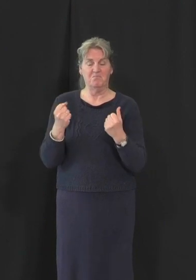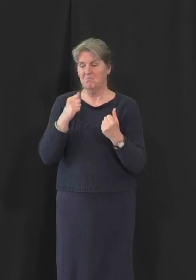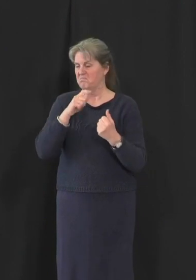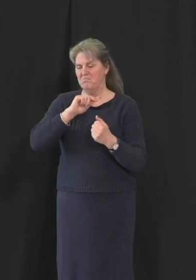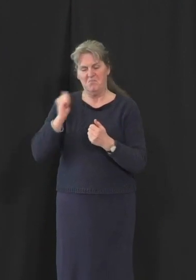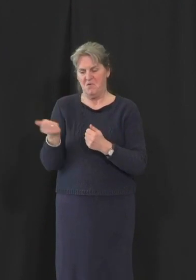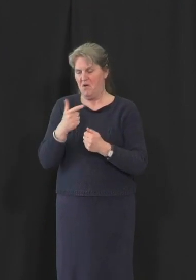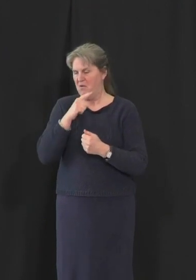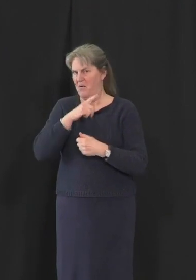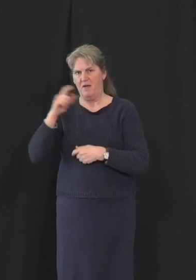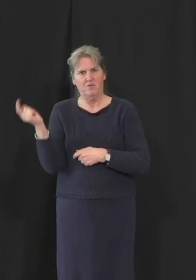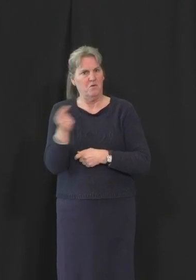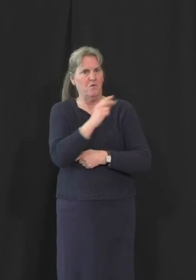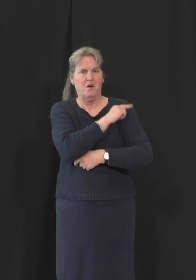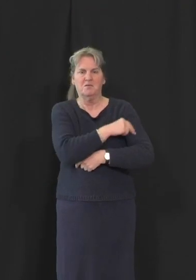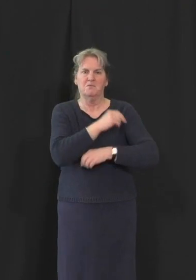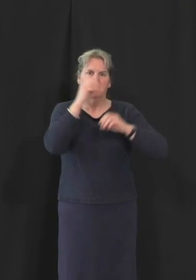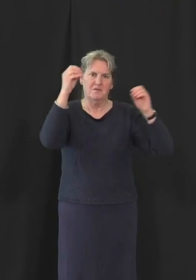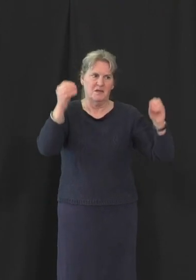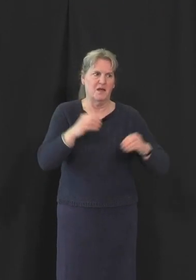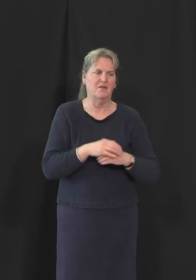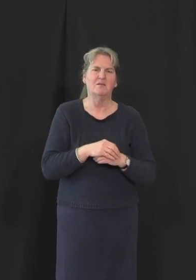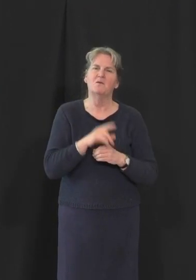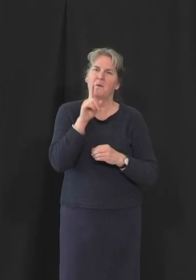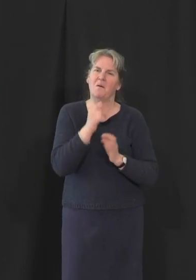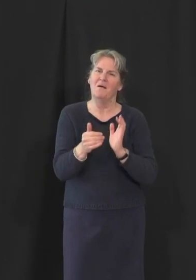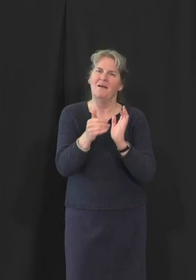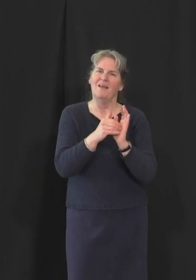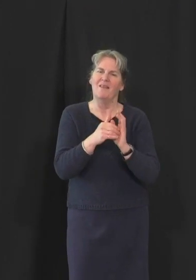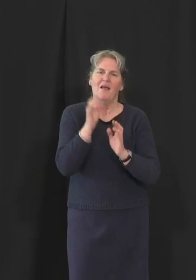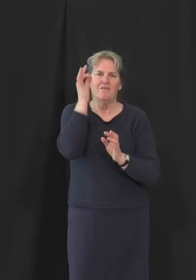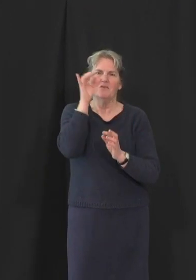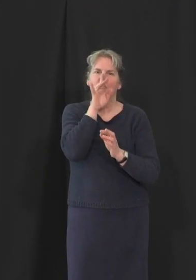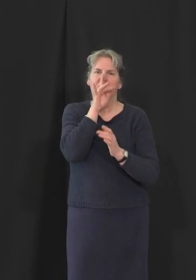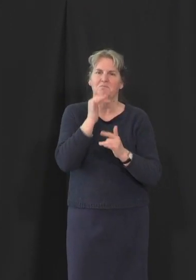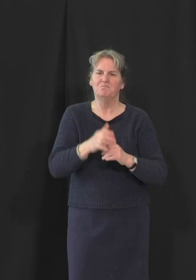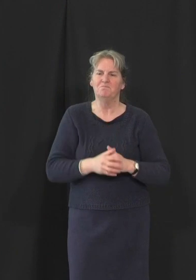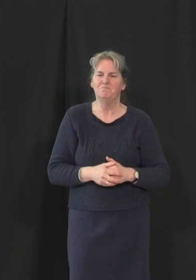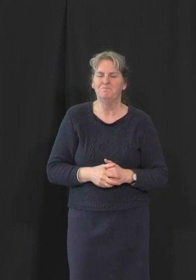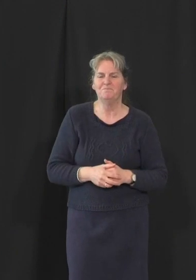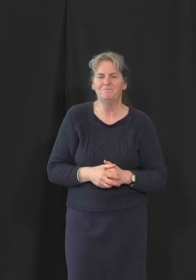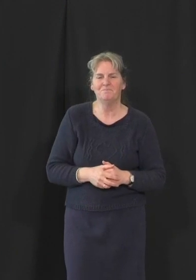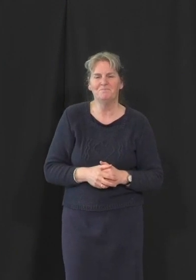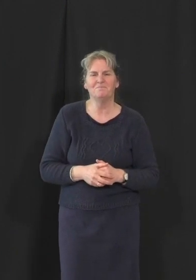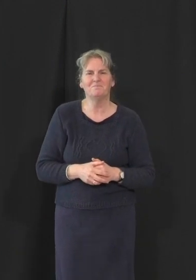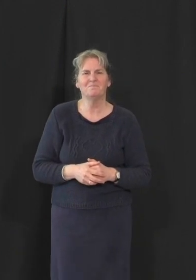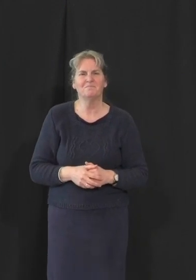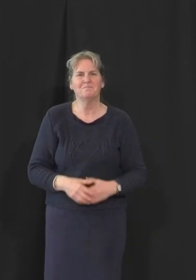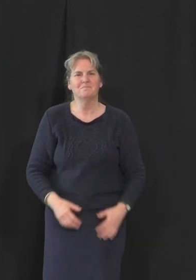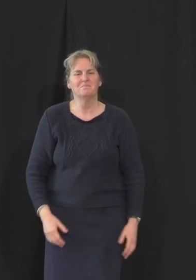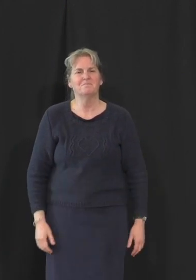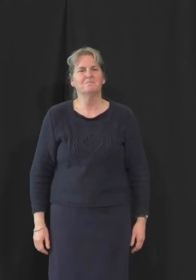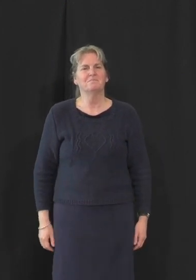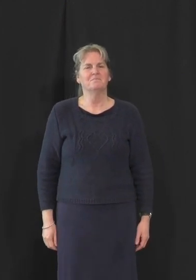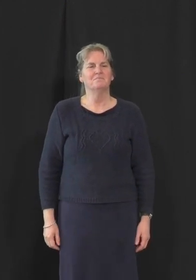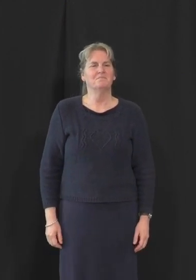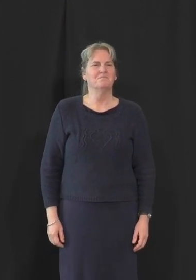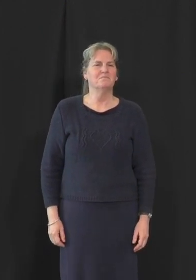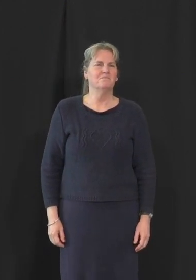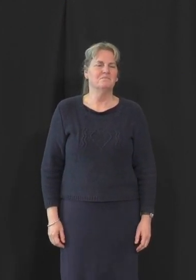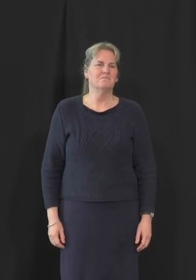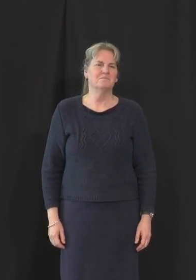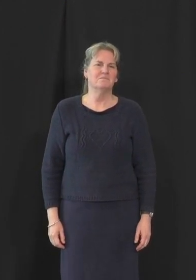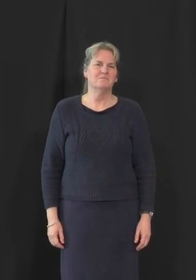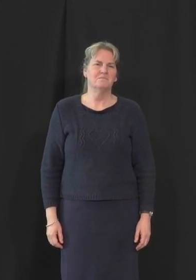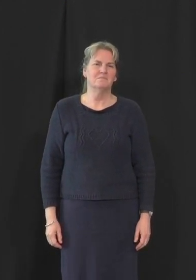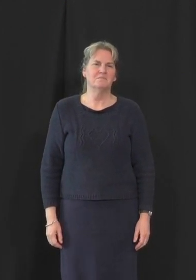hospital. I'm just going to repeat that in French. À compter d'aujourd'hui, il y a un nouveau cas du